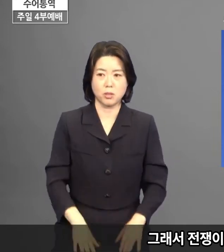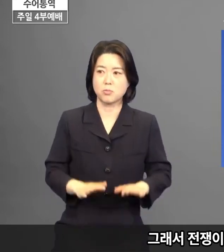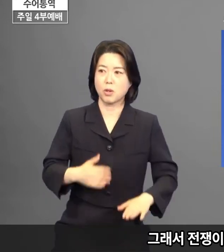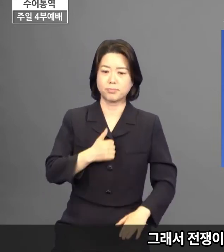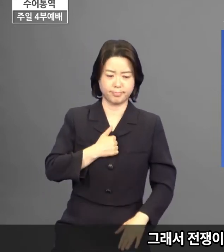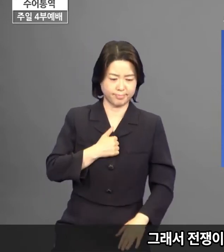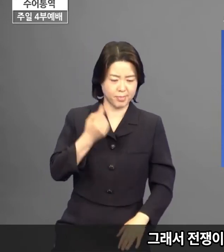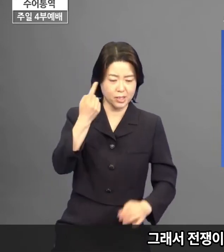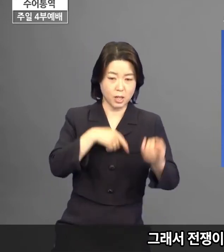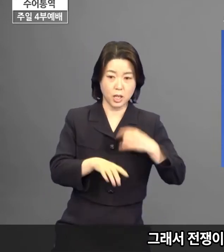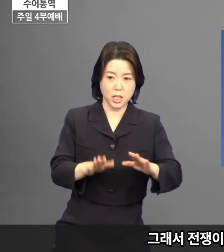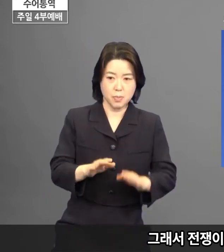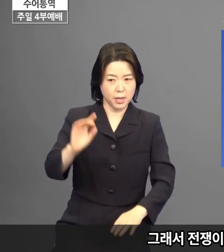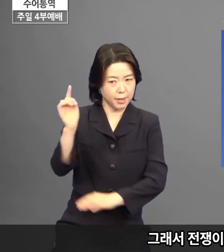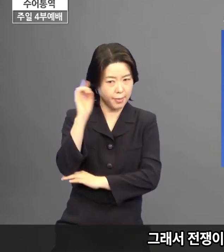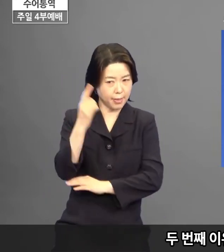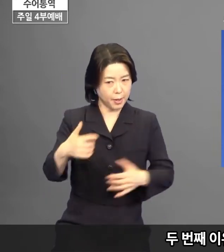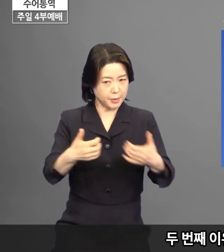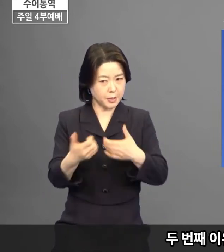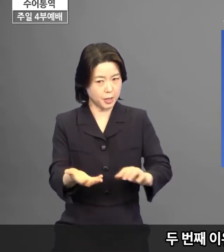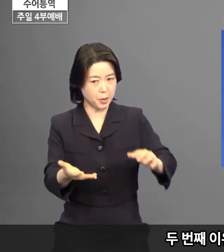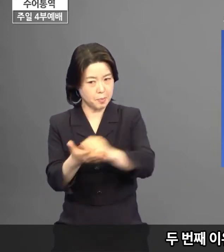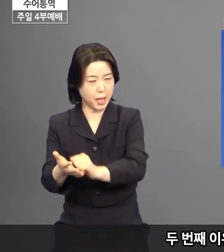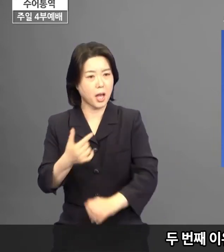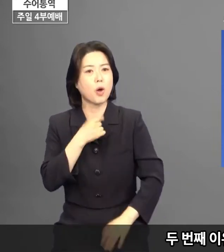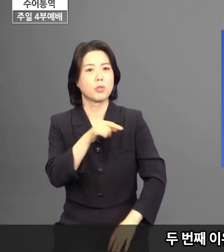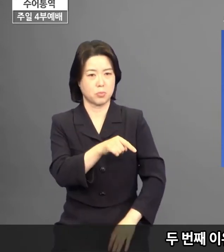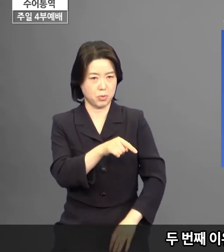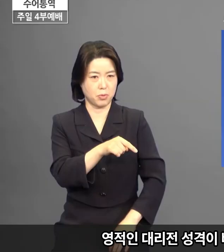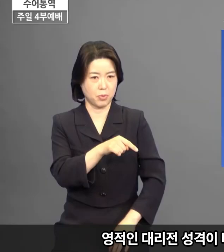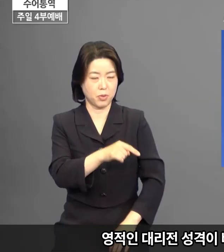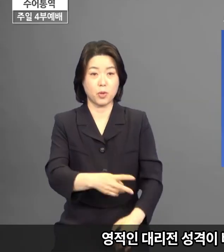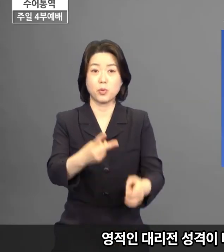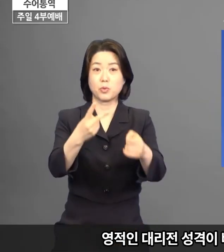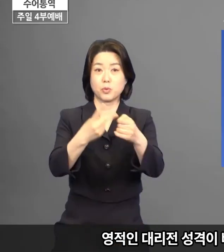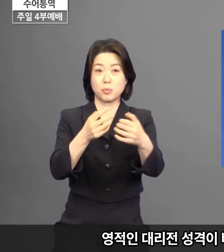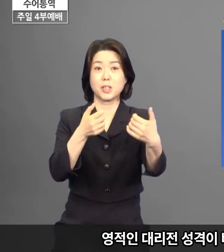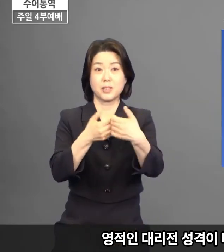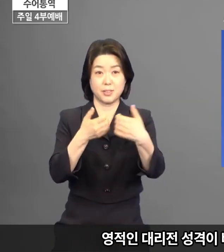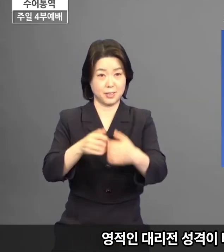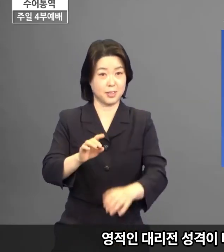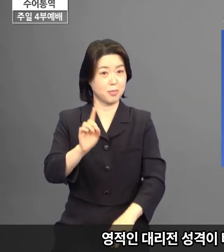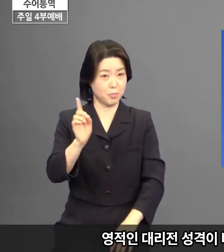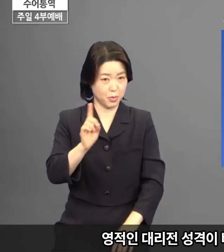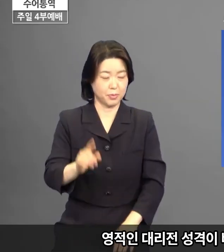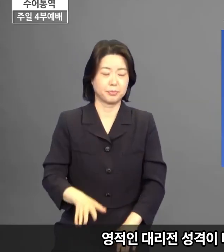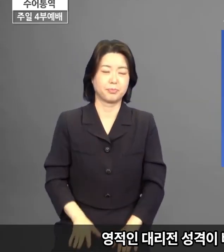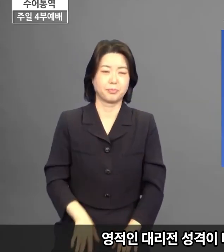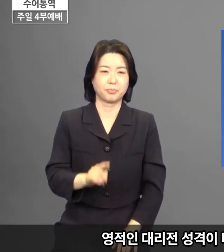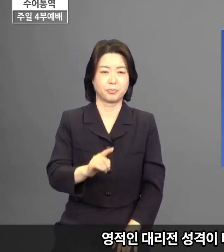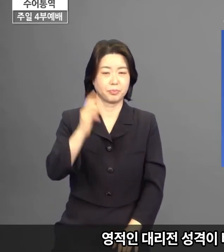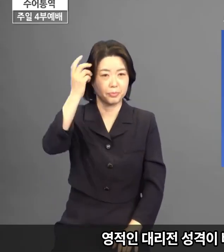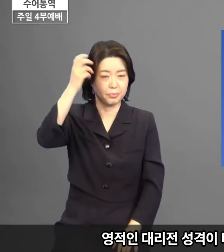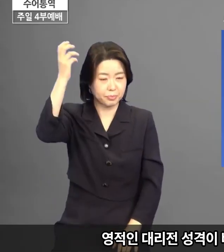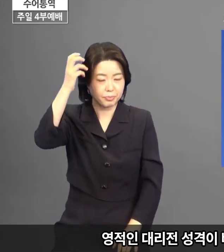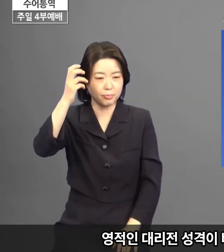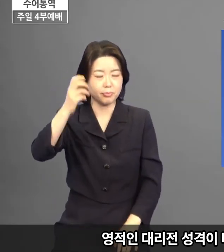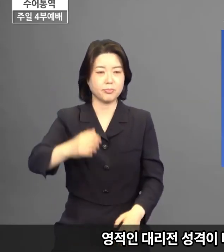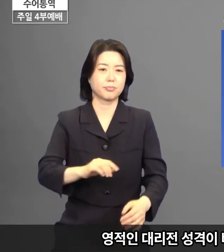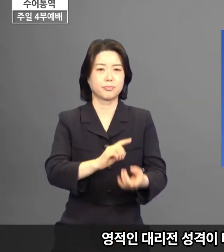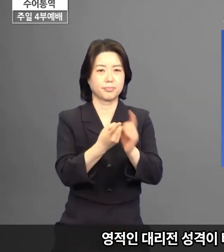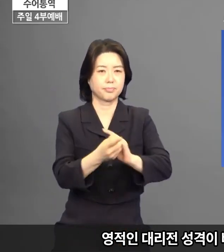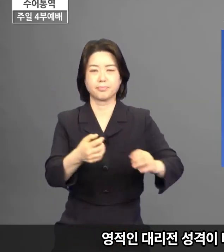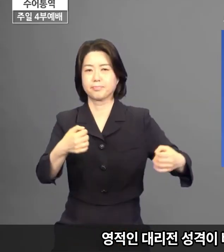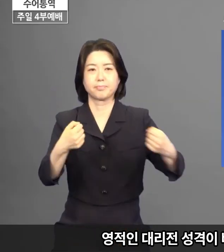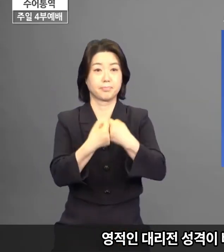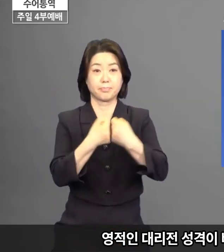물러쳐야겠다. 그래서 전쟁이 이어진 겁니다. 두 번째 이유가 있어요. 두 번째 이유는 영적인 대리전 성격이 바로 이